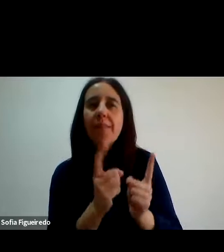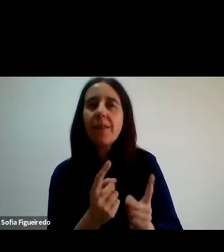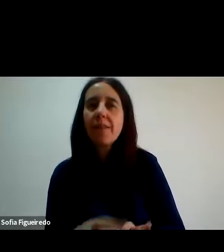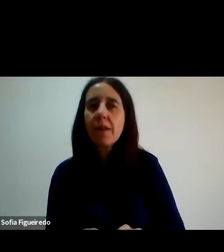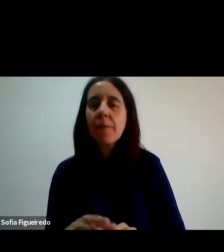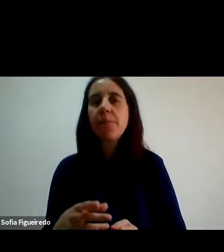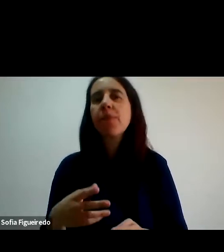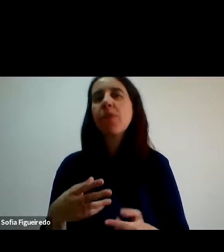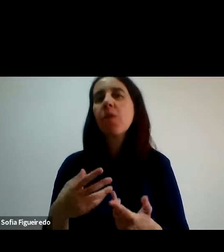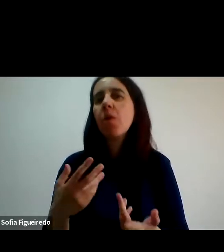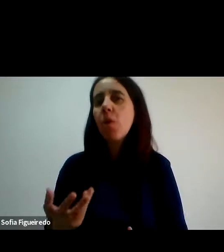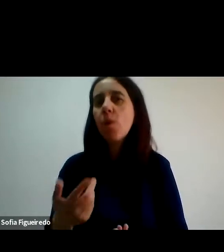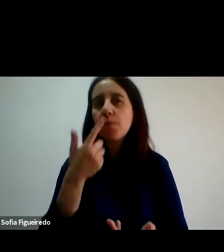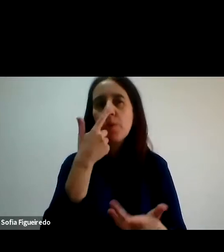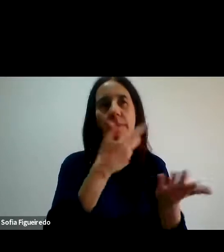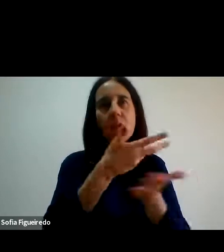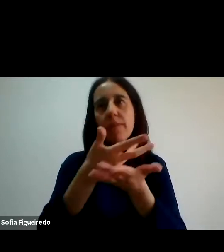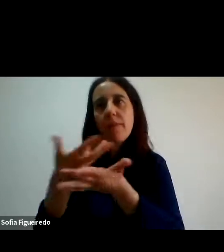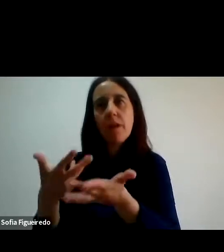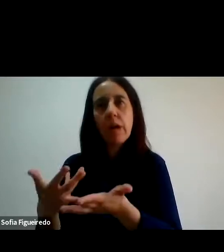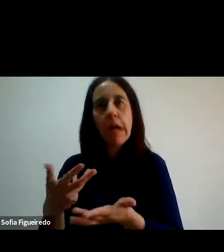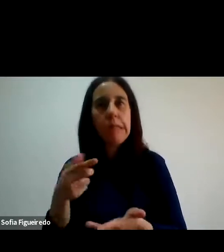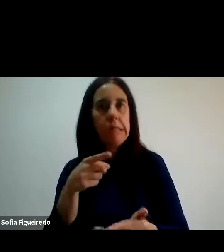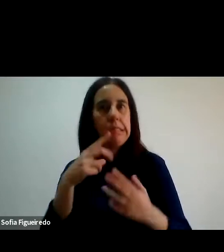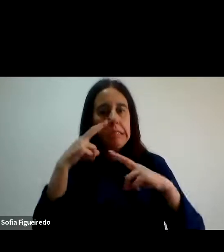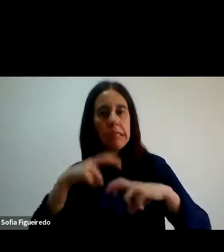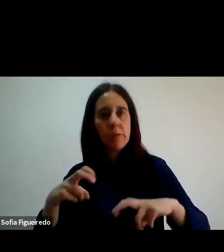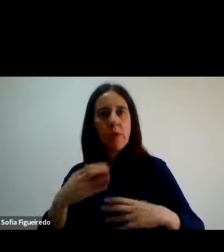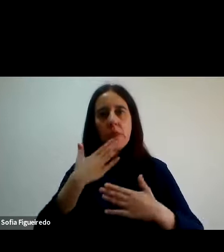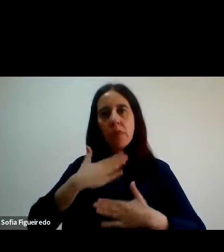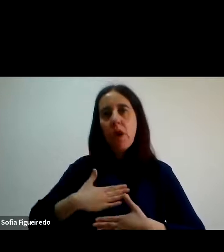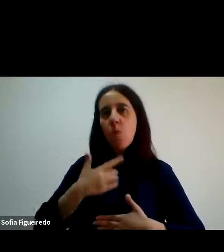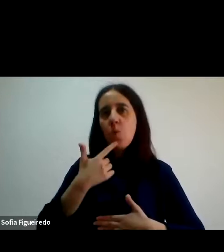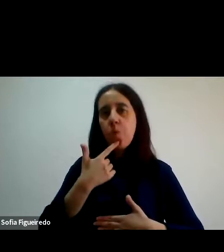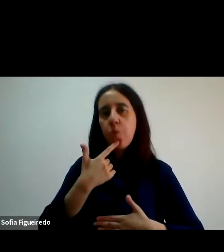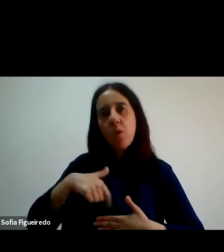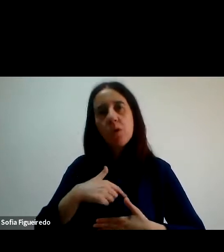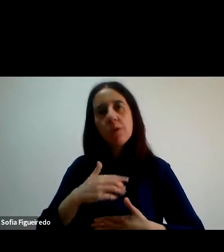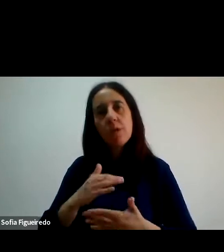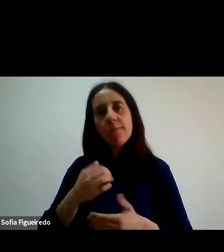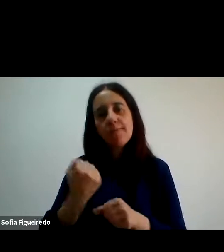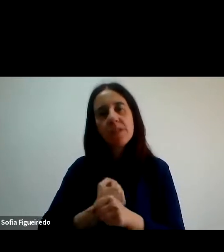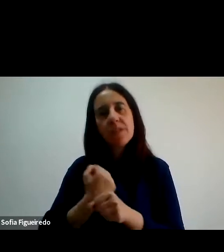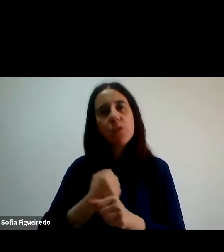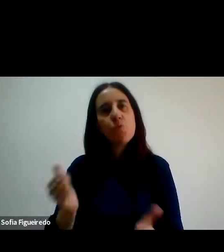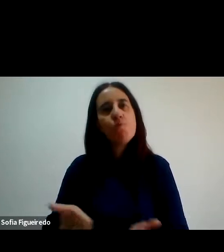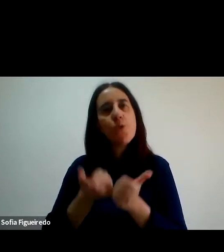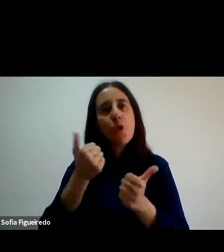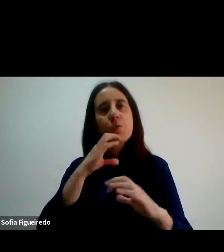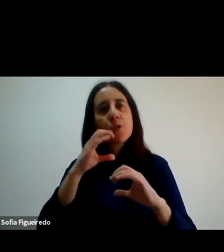vezes por falar com as pessoas, e essa investigação contribui muito para a forma como nós proporcionamos um melhor serviço e uma melhor